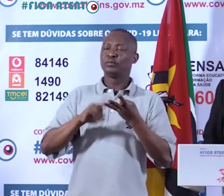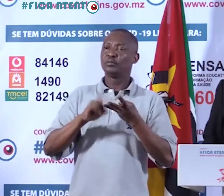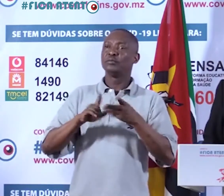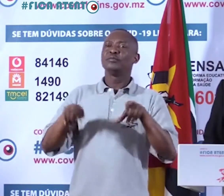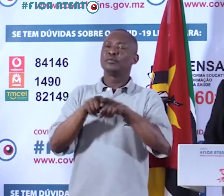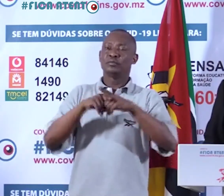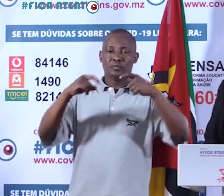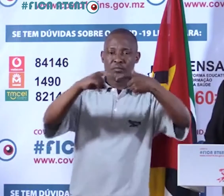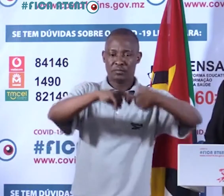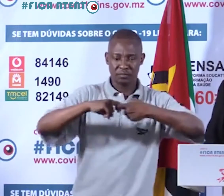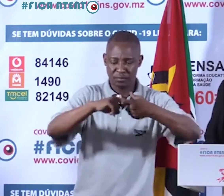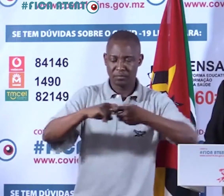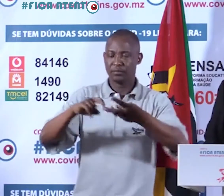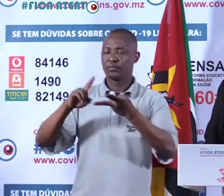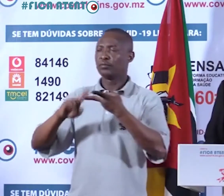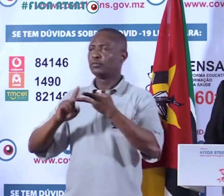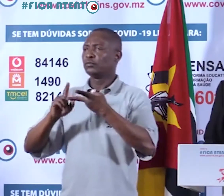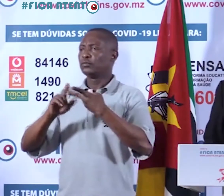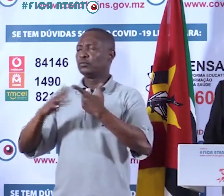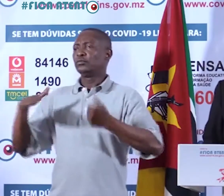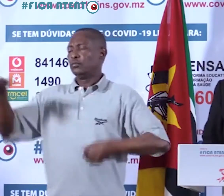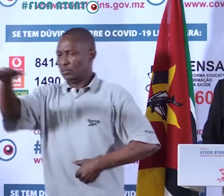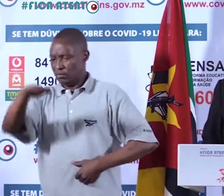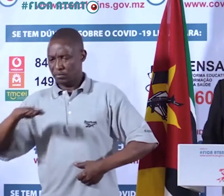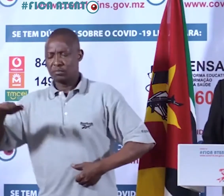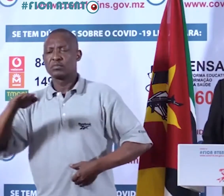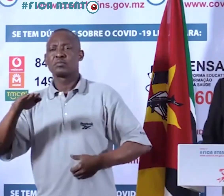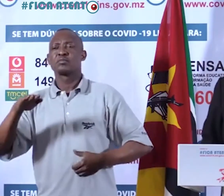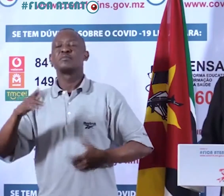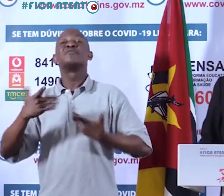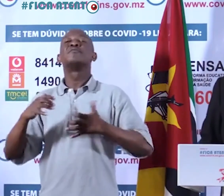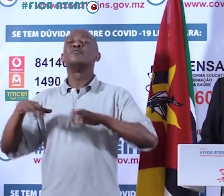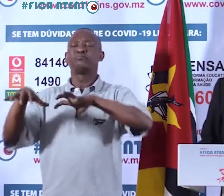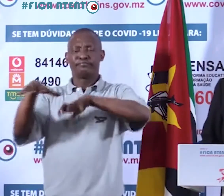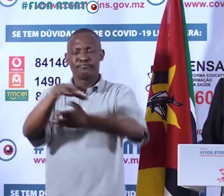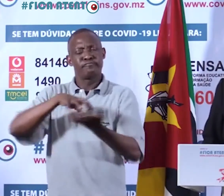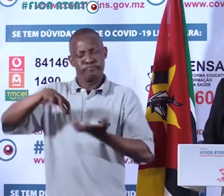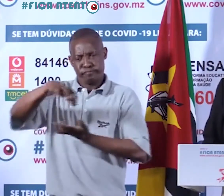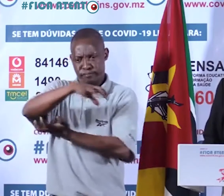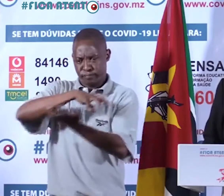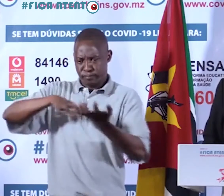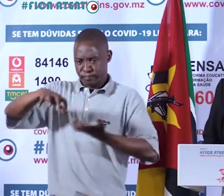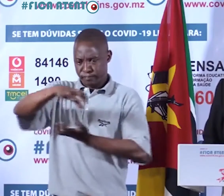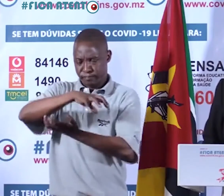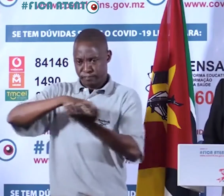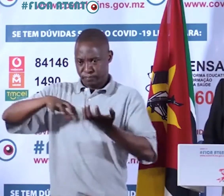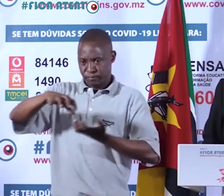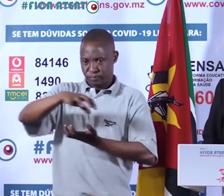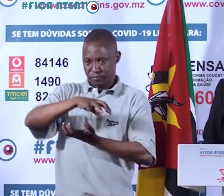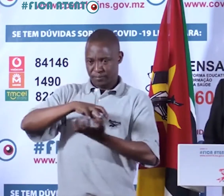familiares que todos devemos contribuir para reduzir